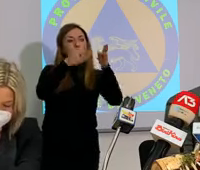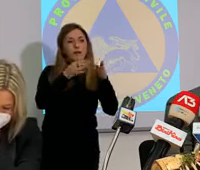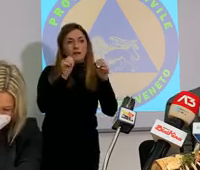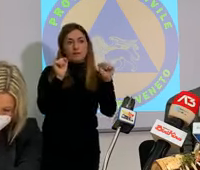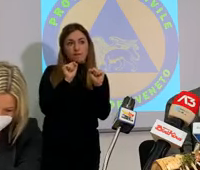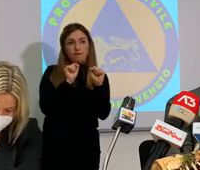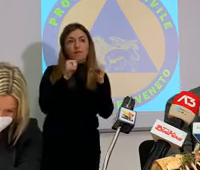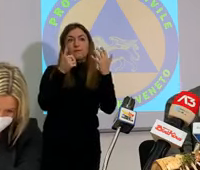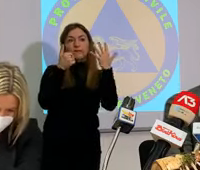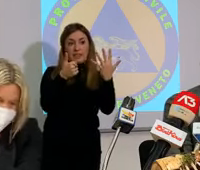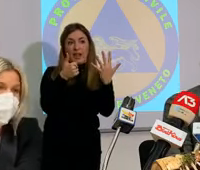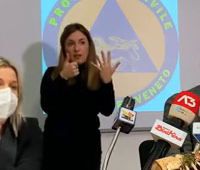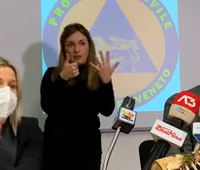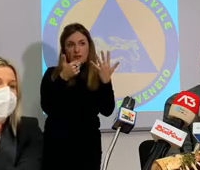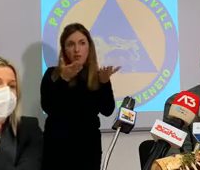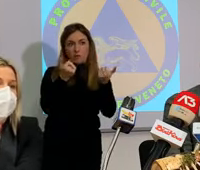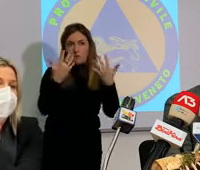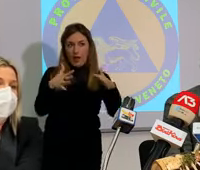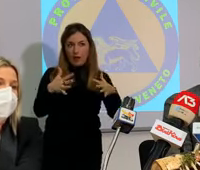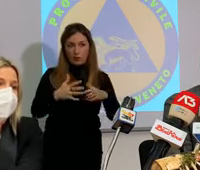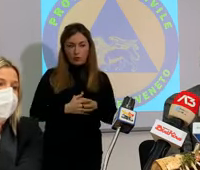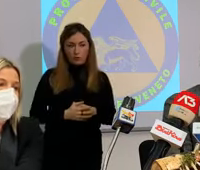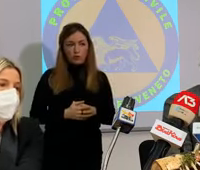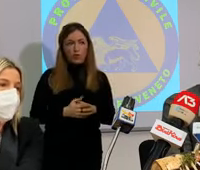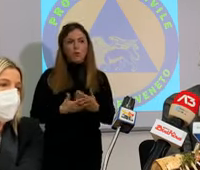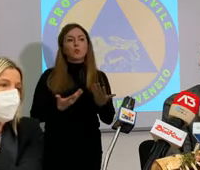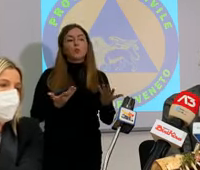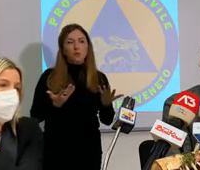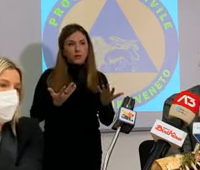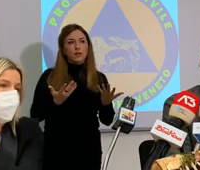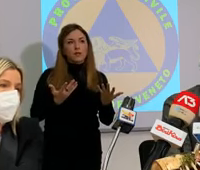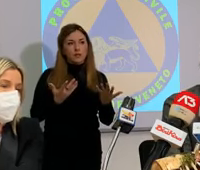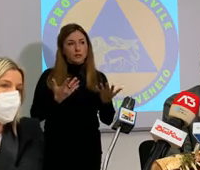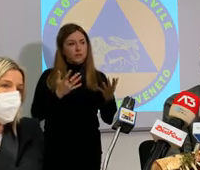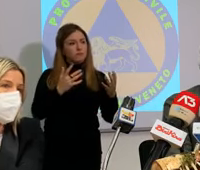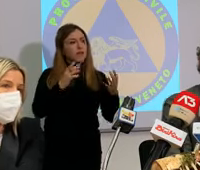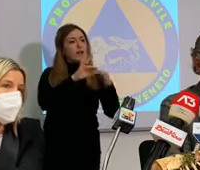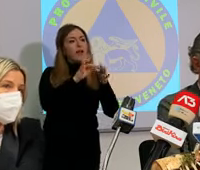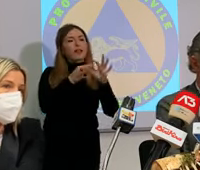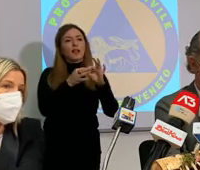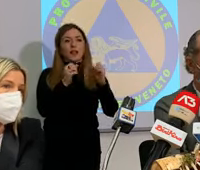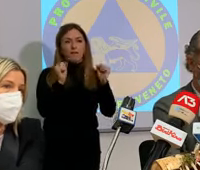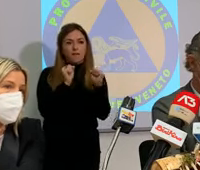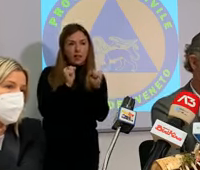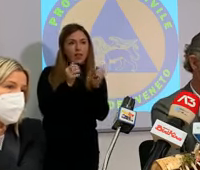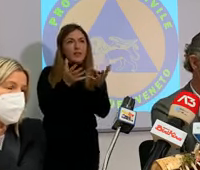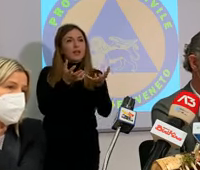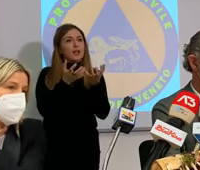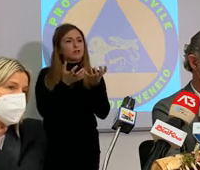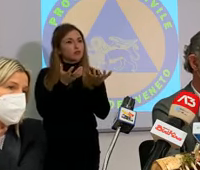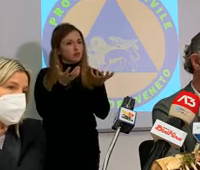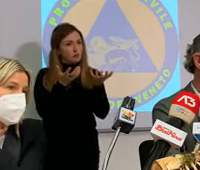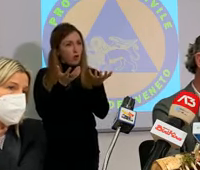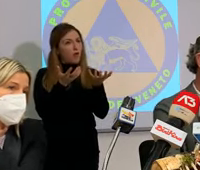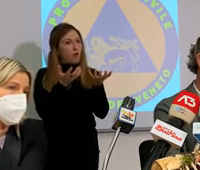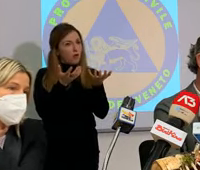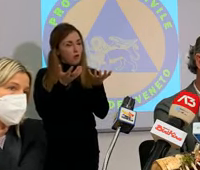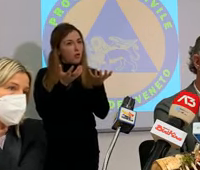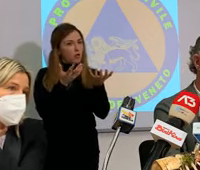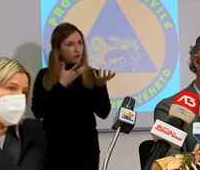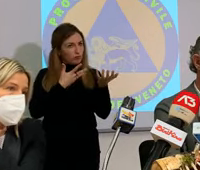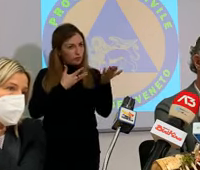acquistati e quindi garantiamo la catena del freddo col ghiaccio secco e tutta la procedura hanno fatto